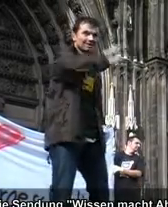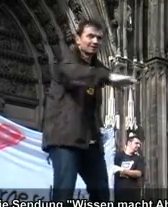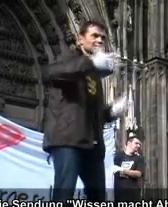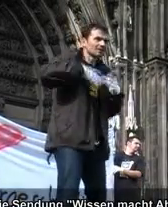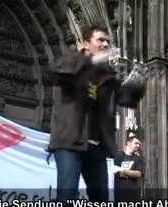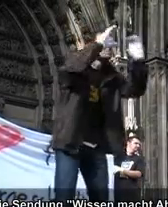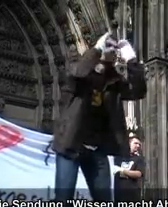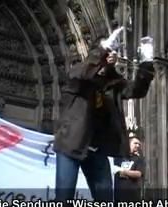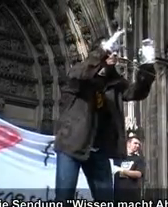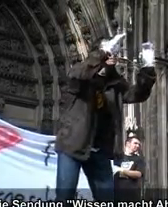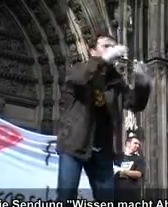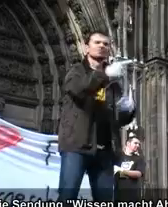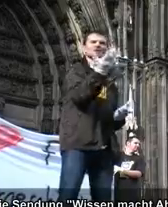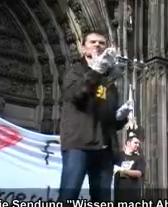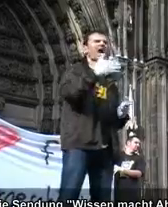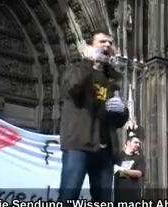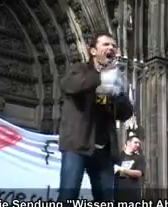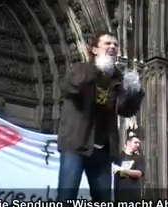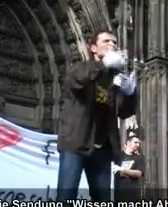Und es gibt zum Beispiel auch eine Sendung, die heißt Wissen macht A.